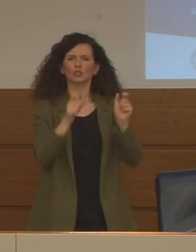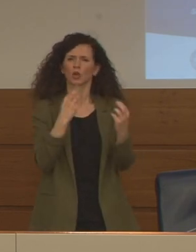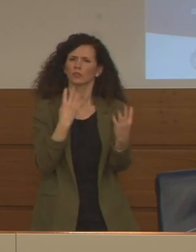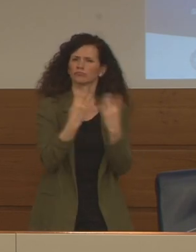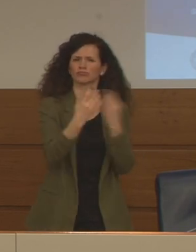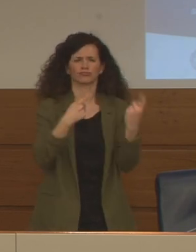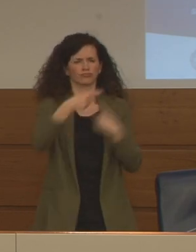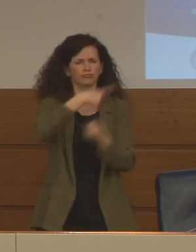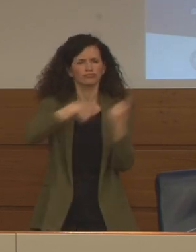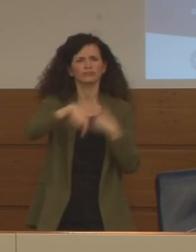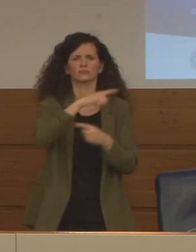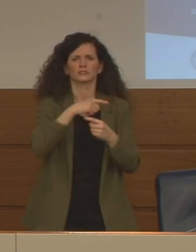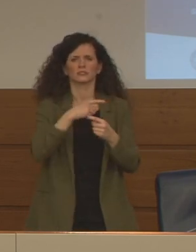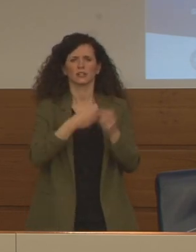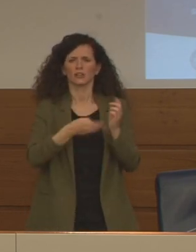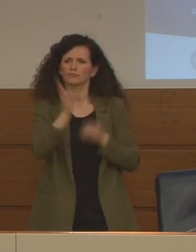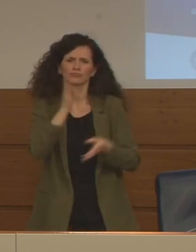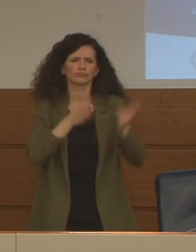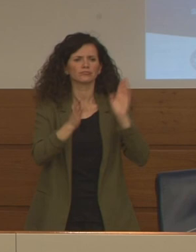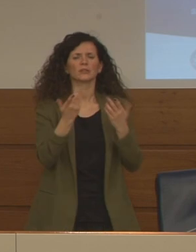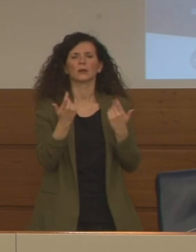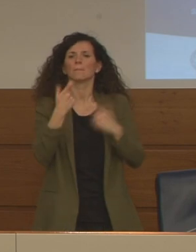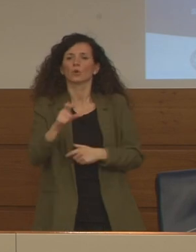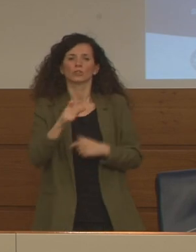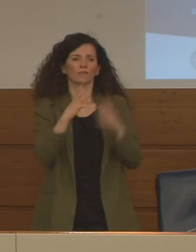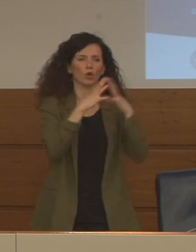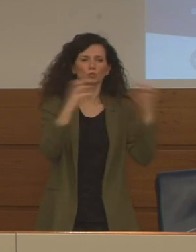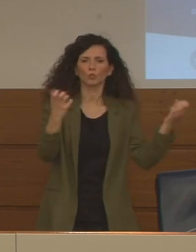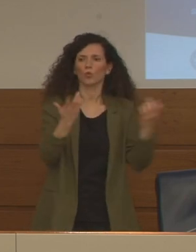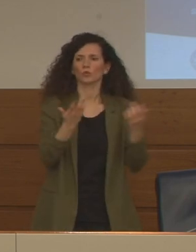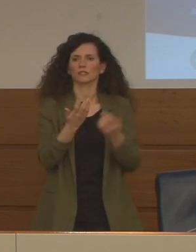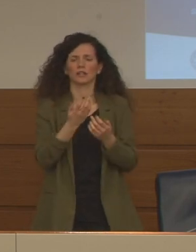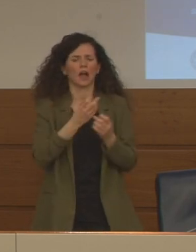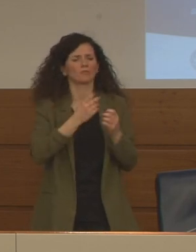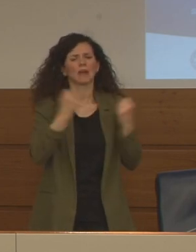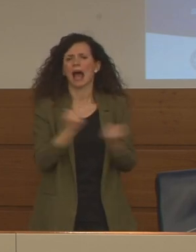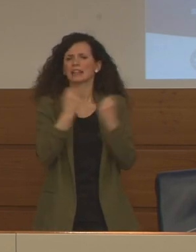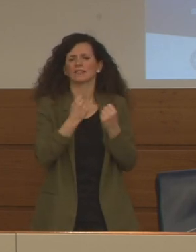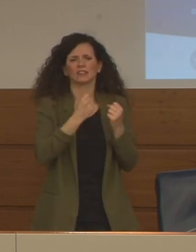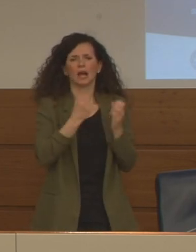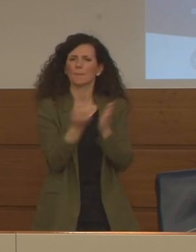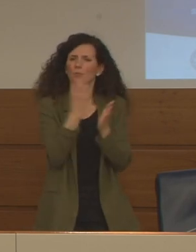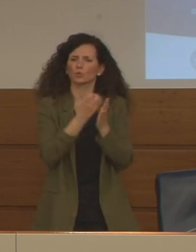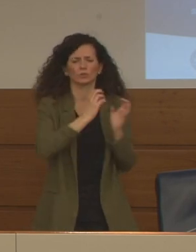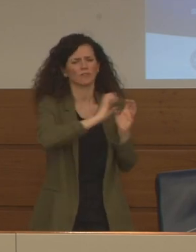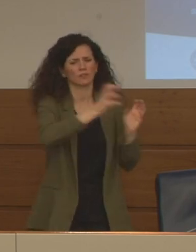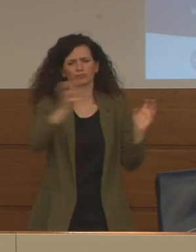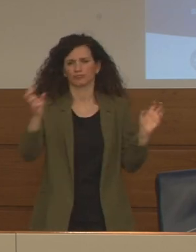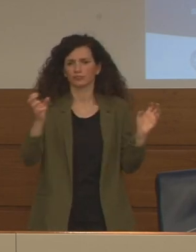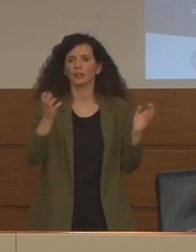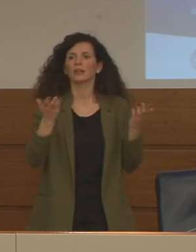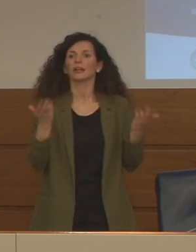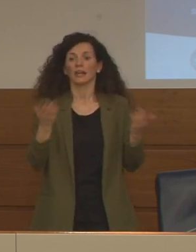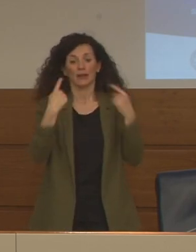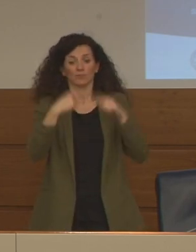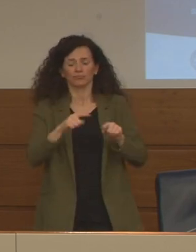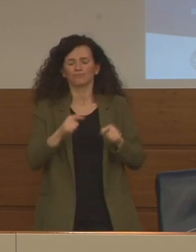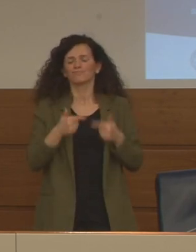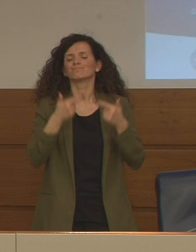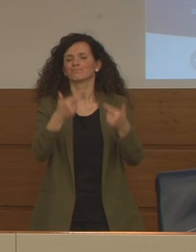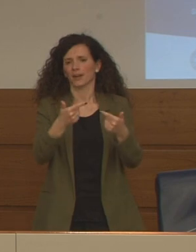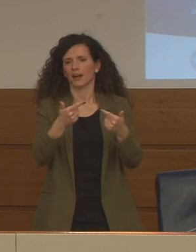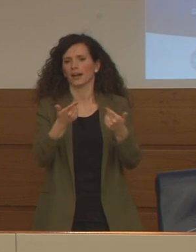strettamente interconnessa sia per attività industriali per attività per tutte le attività produttive sostanzialmente questo ovviamente facilità